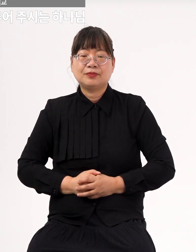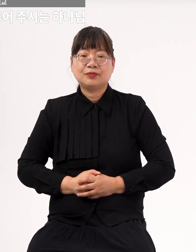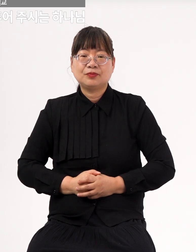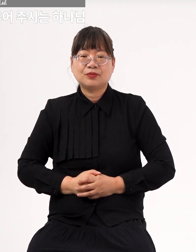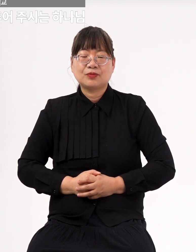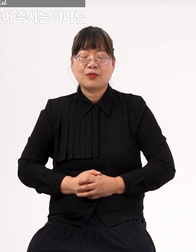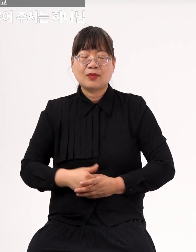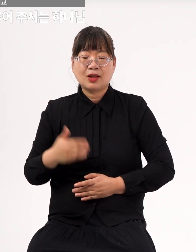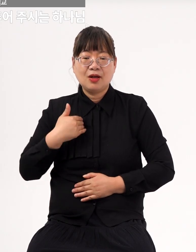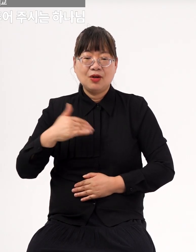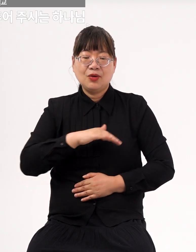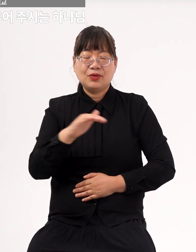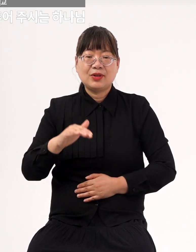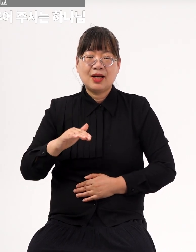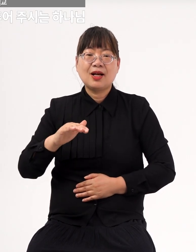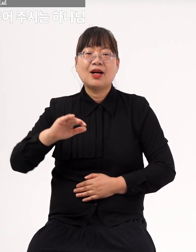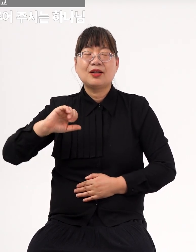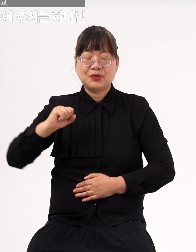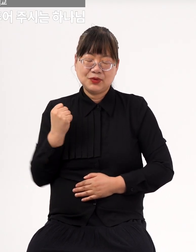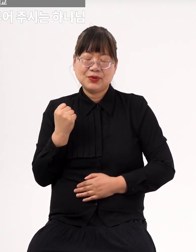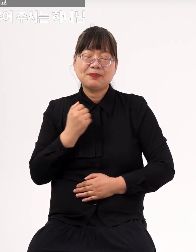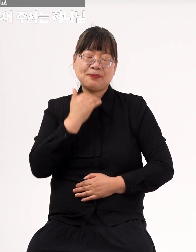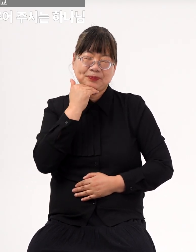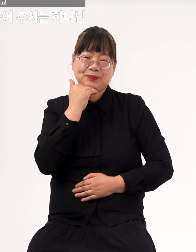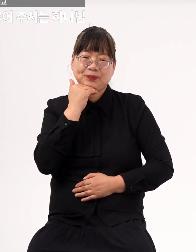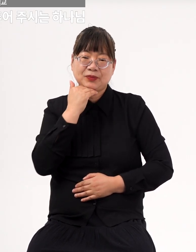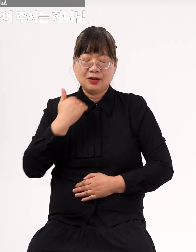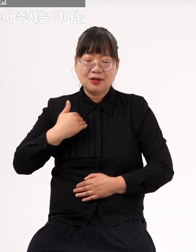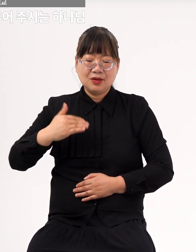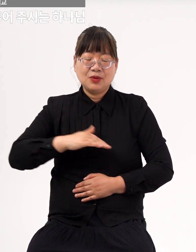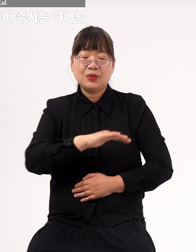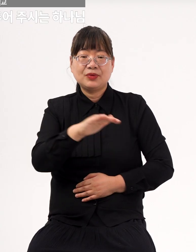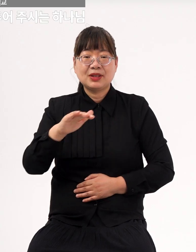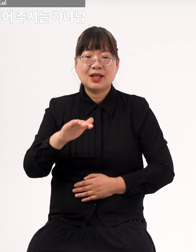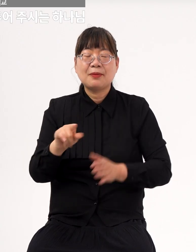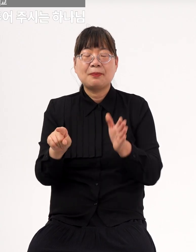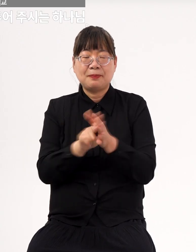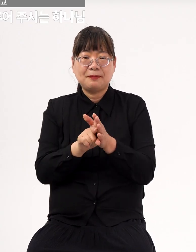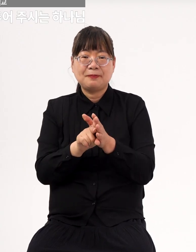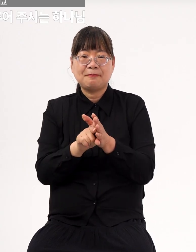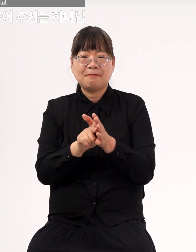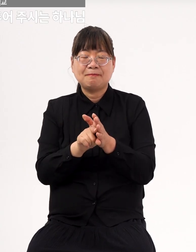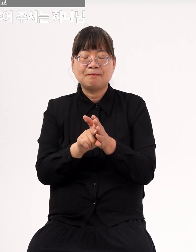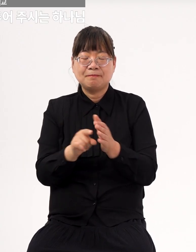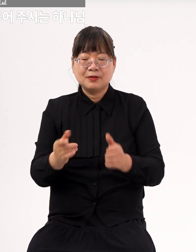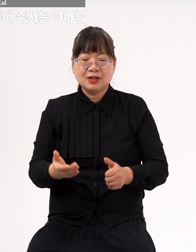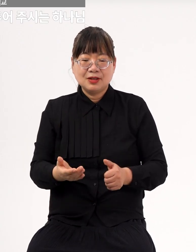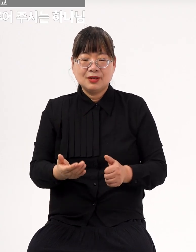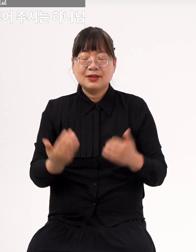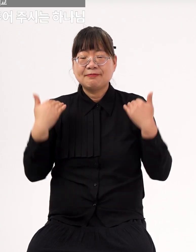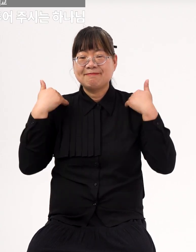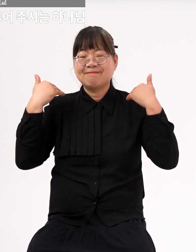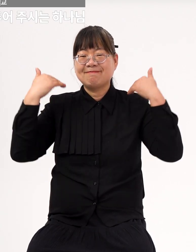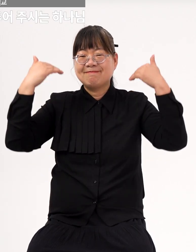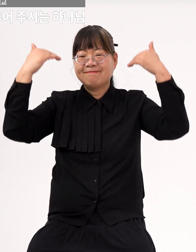거기에 우리의 순종을 기다리시고 우리의 믿음을 자라게